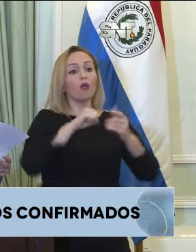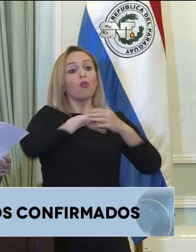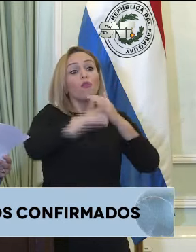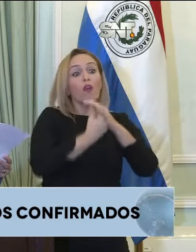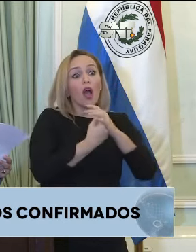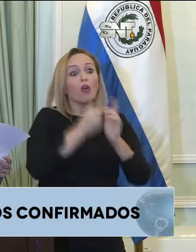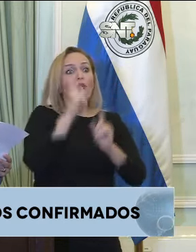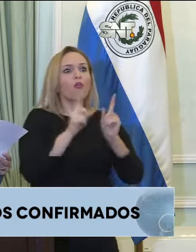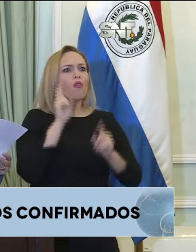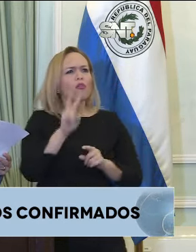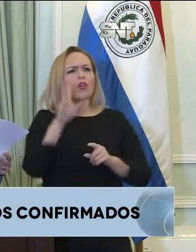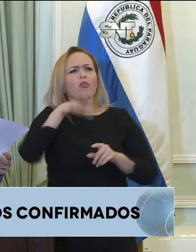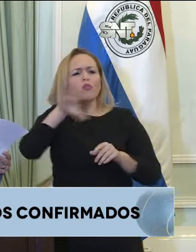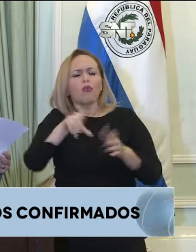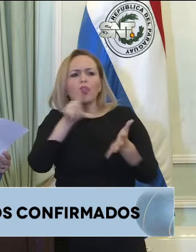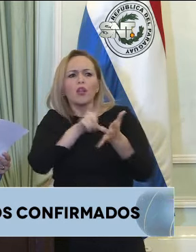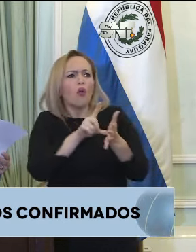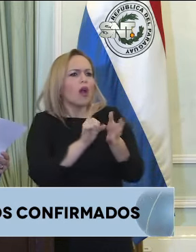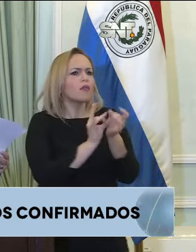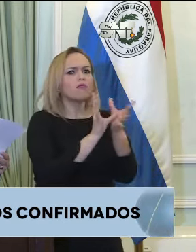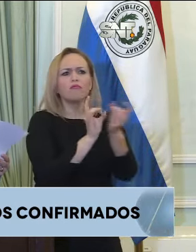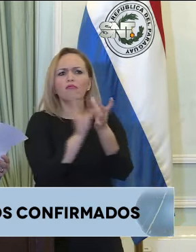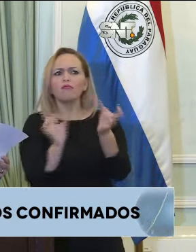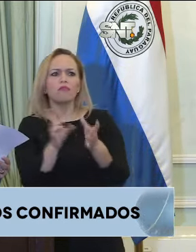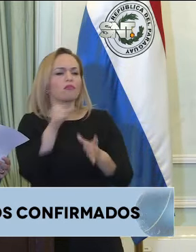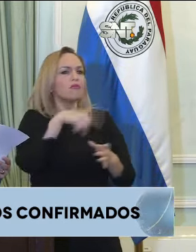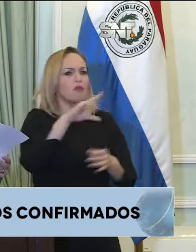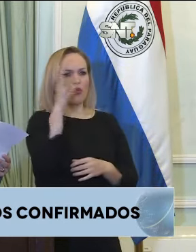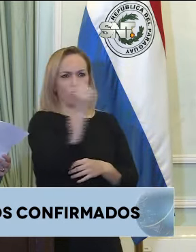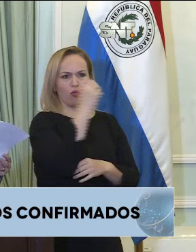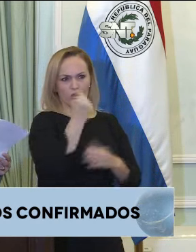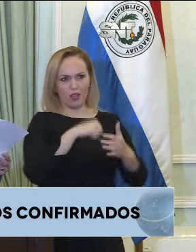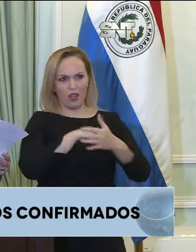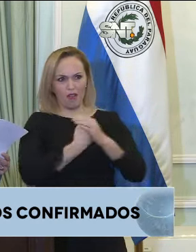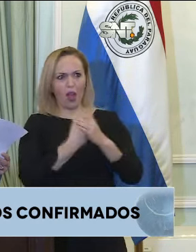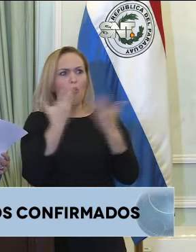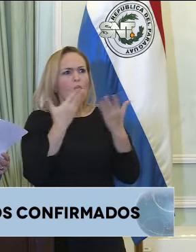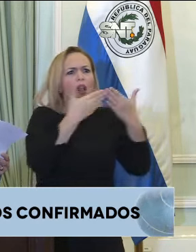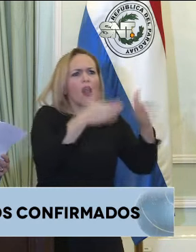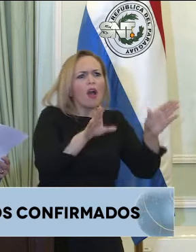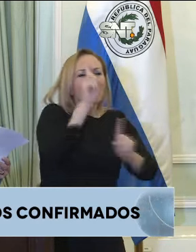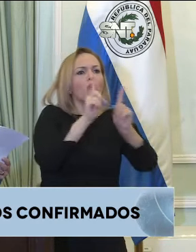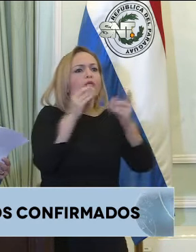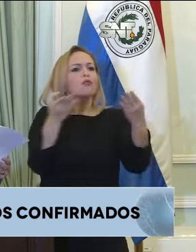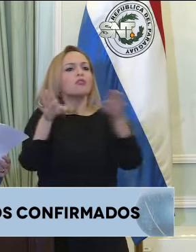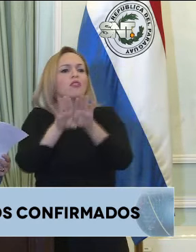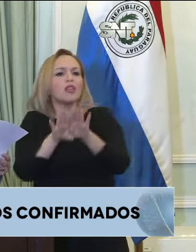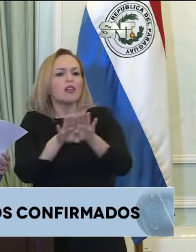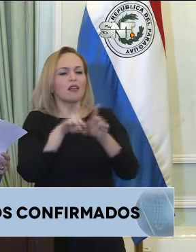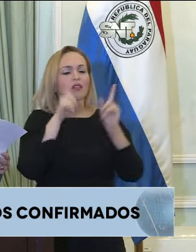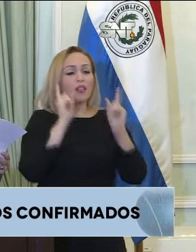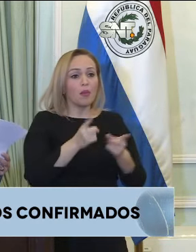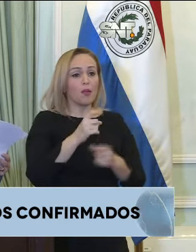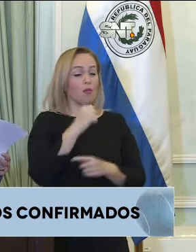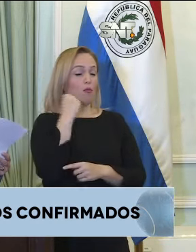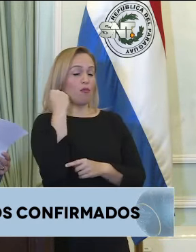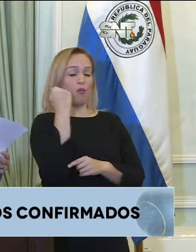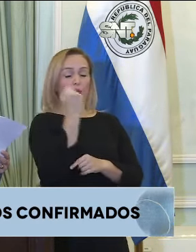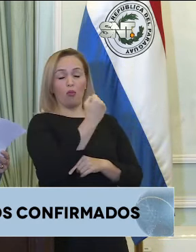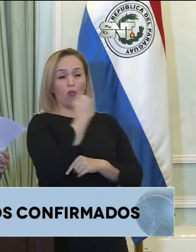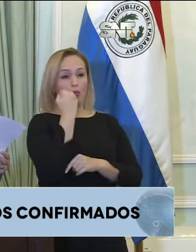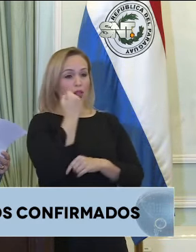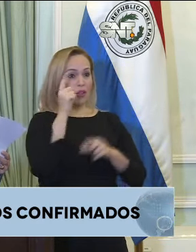disponga imprescindibles para garantizar el funcionamiento del sistema bancario, sistema financiero. Muy importante la cadena